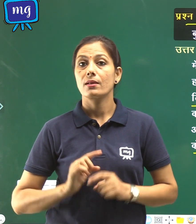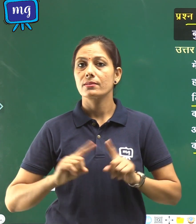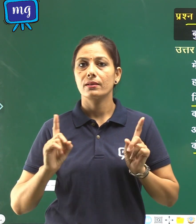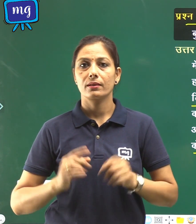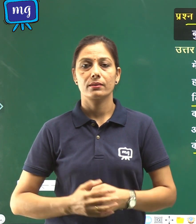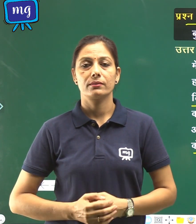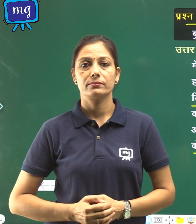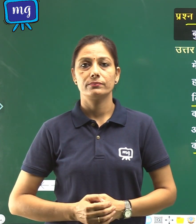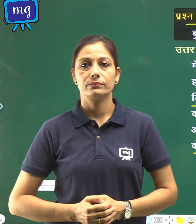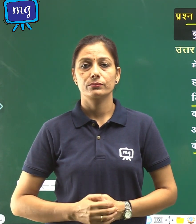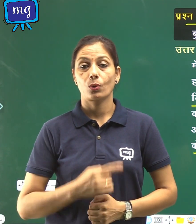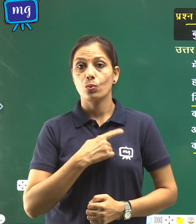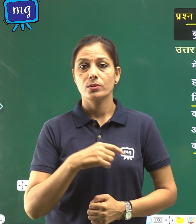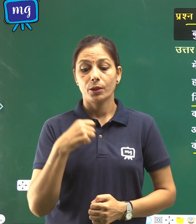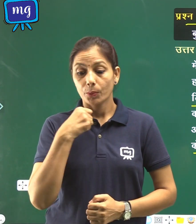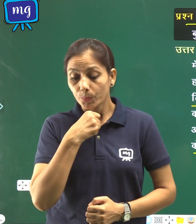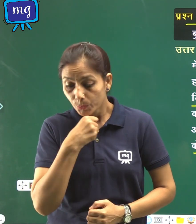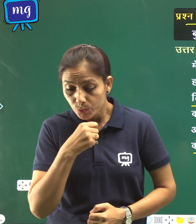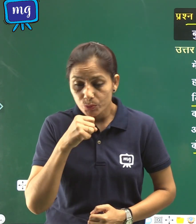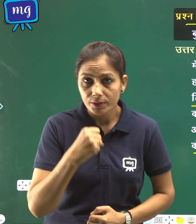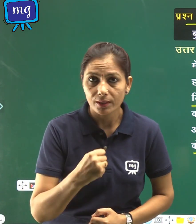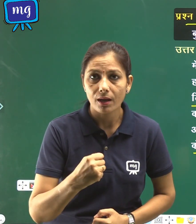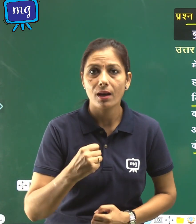इसलिए उसे बुजुर्ग कहा है।